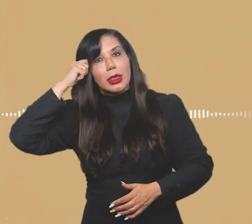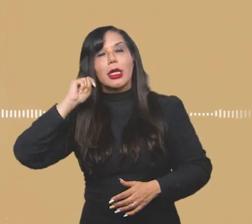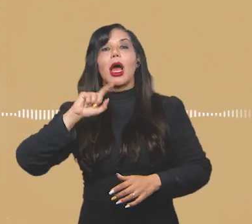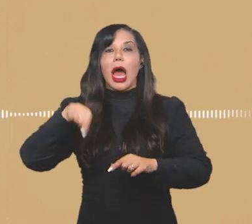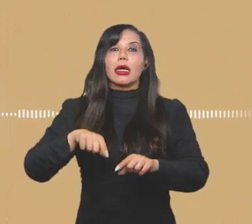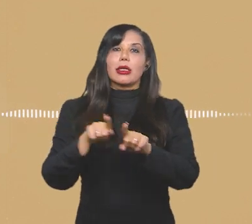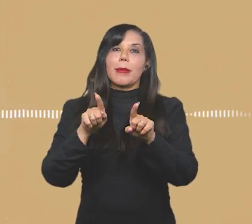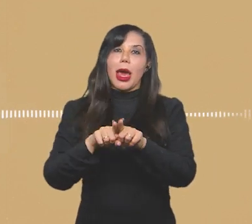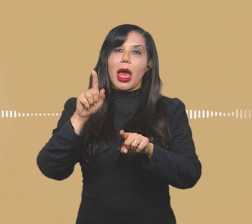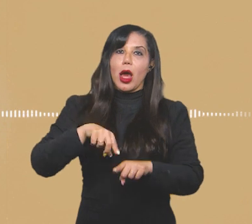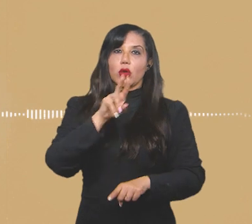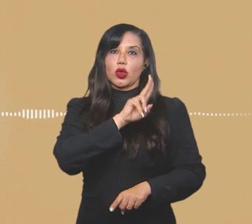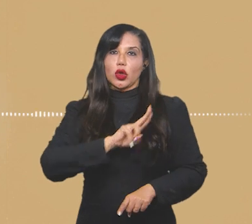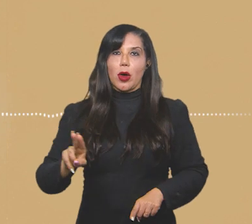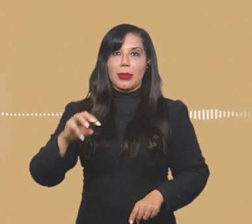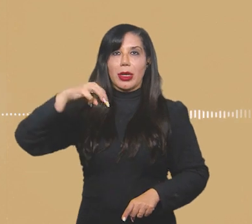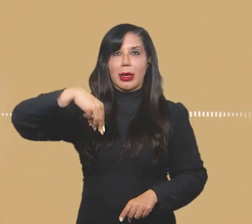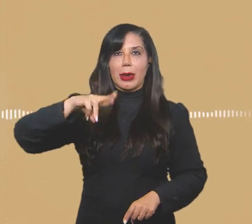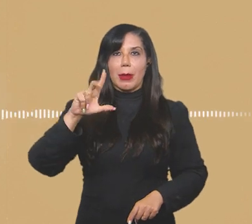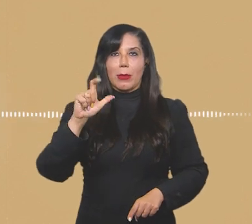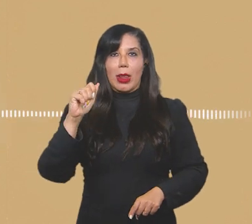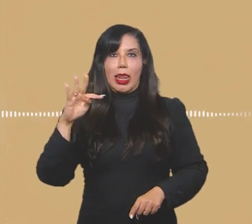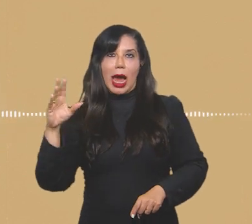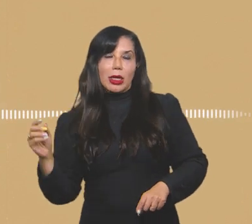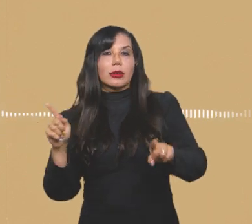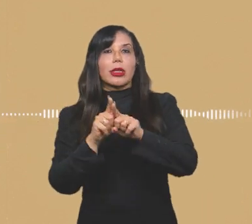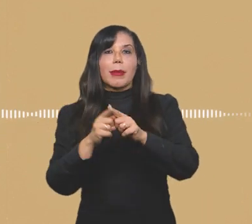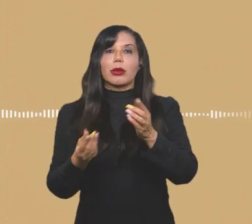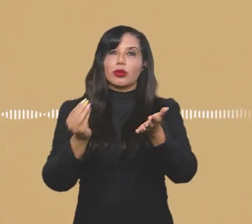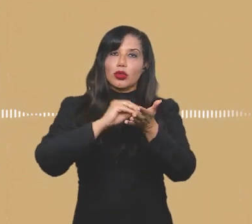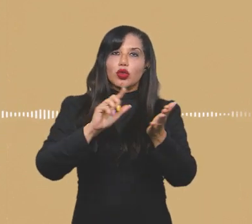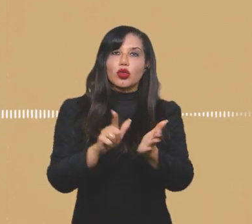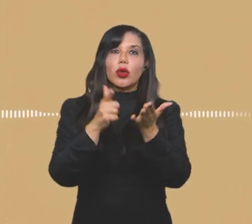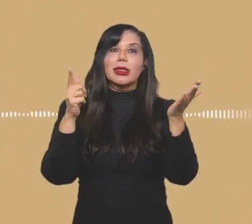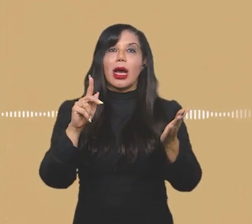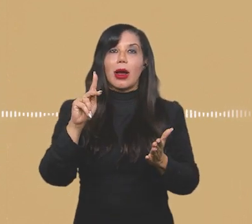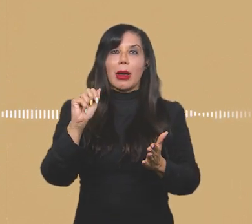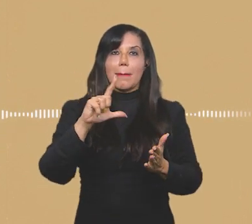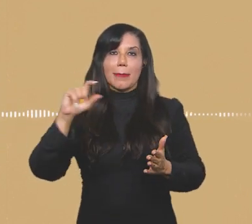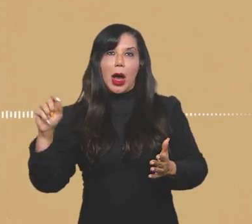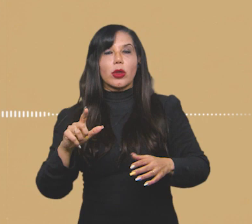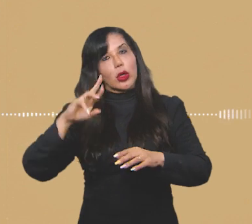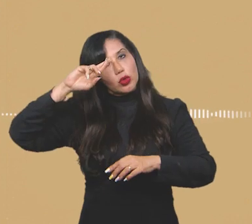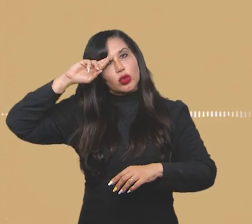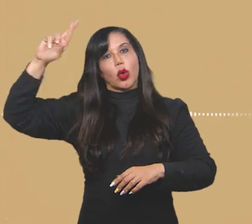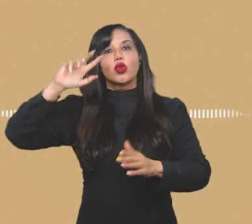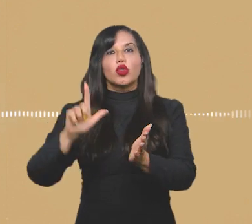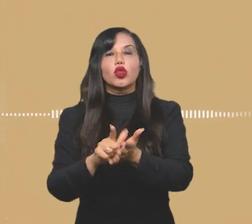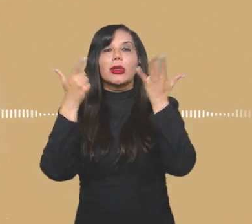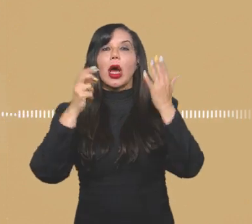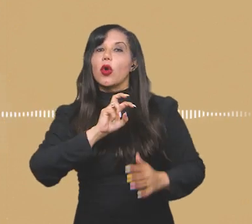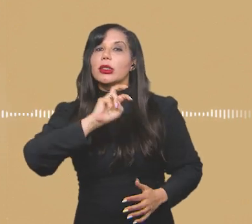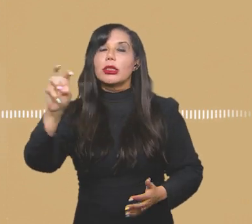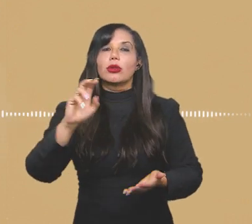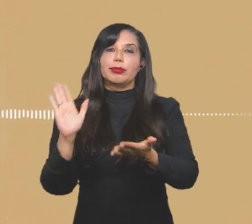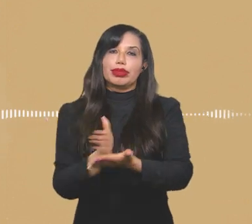número recebeu também o nome de O Mulato. Impresso na Tipografia Fluminense de Paula Brito, da qual era proprietário, o jornal teve